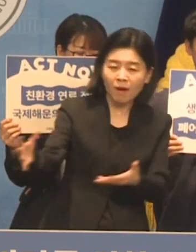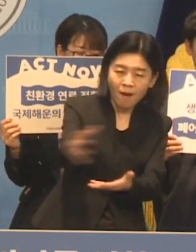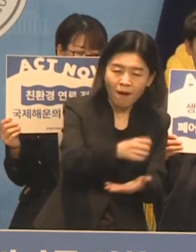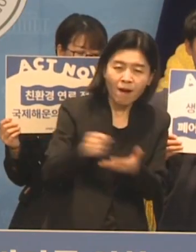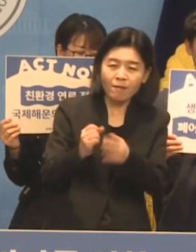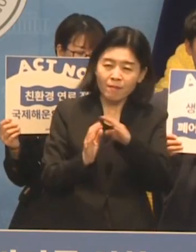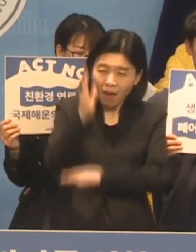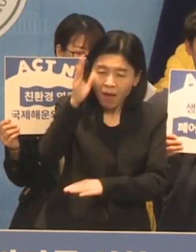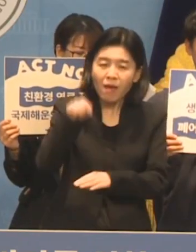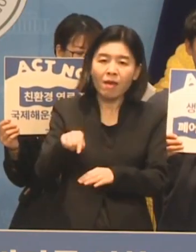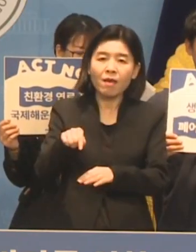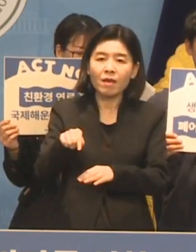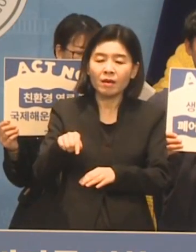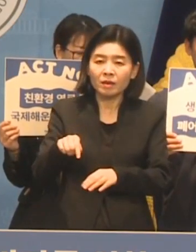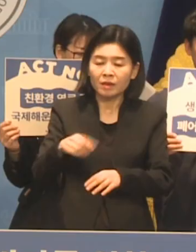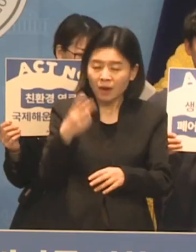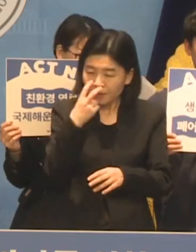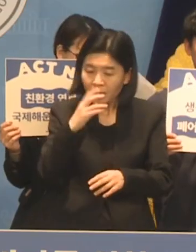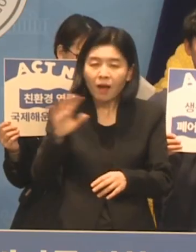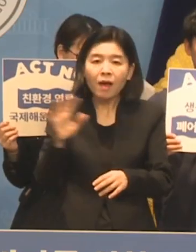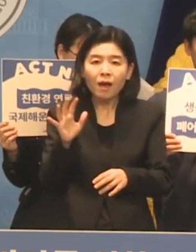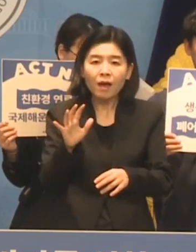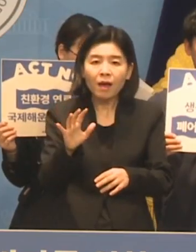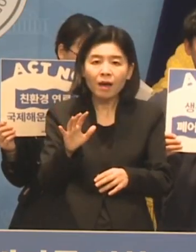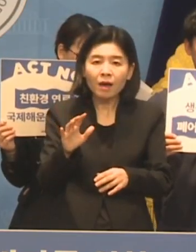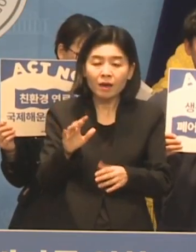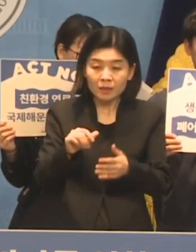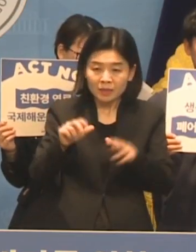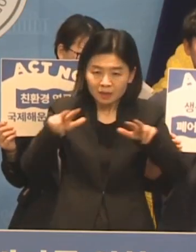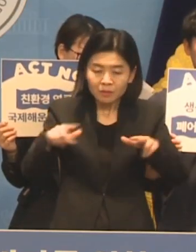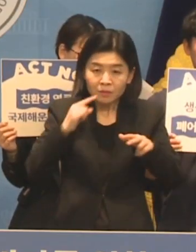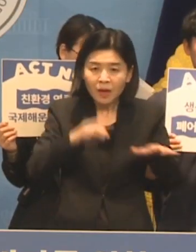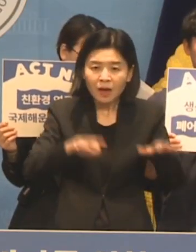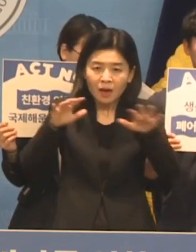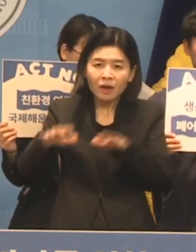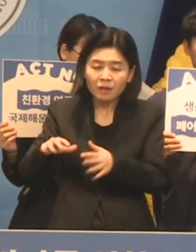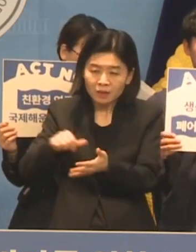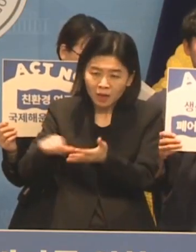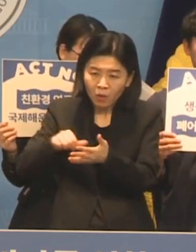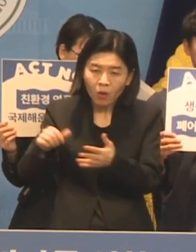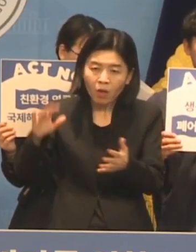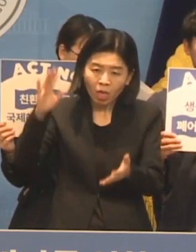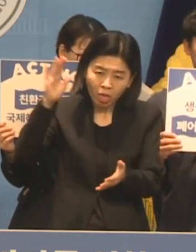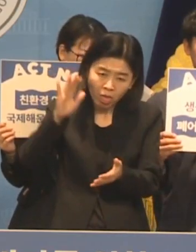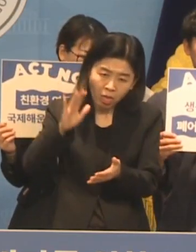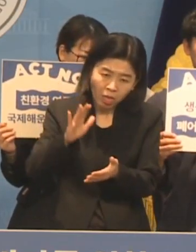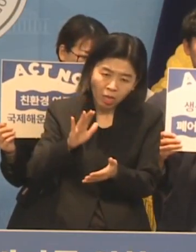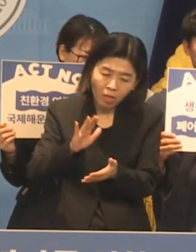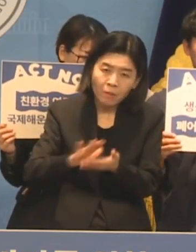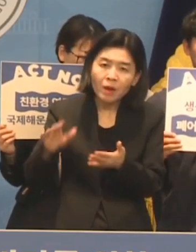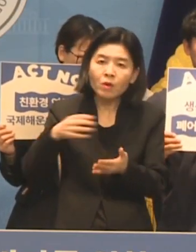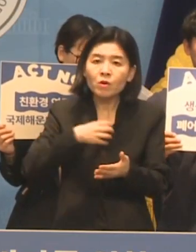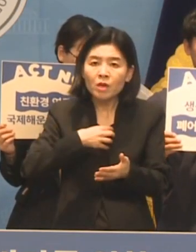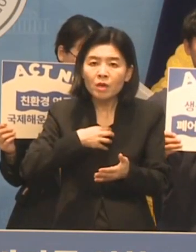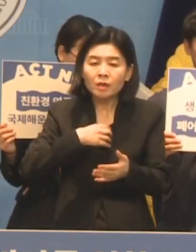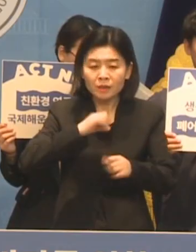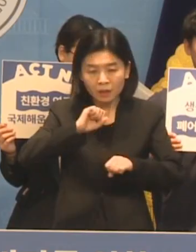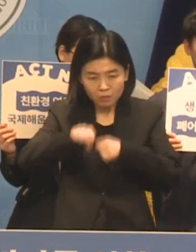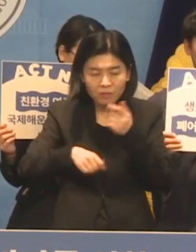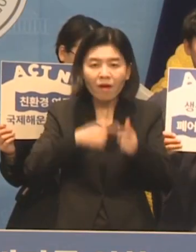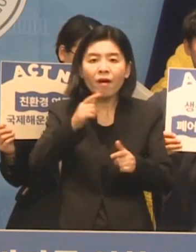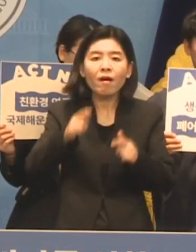제대로 감시하지 않은 채 수산 자원은 고갈의 위기를 맞았고 생물 다양성은 약화되고